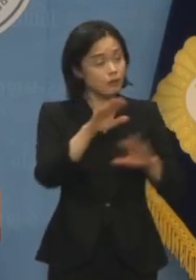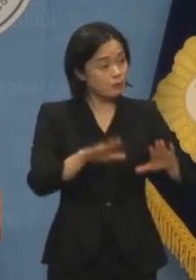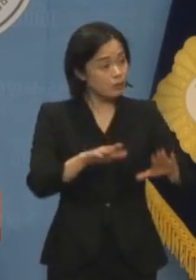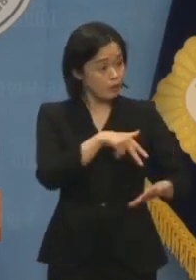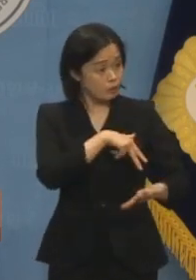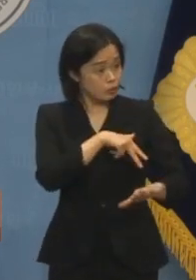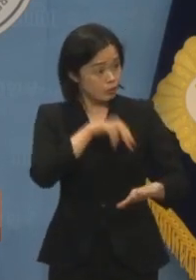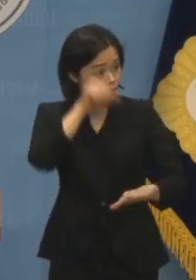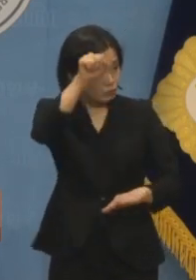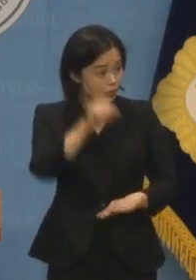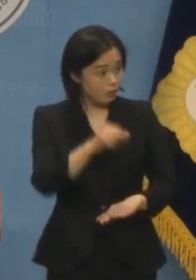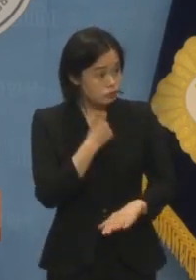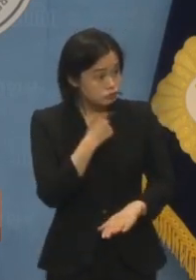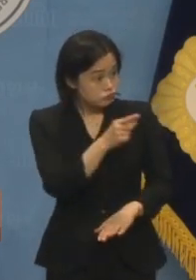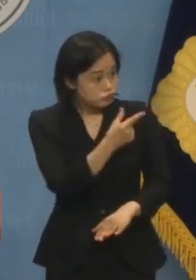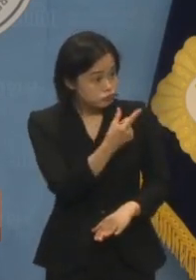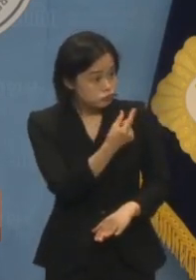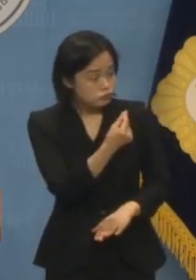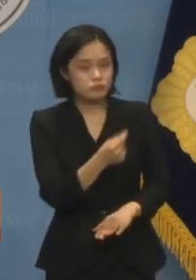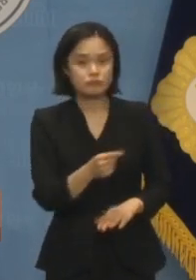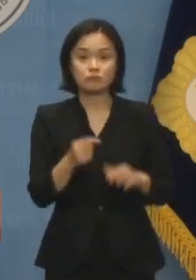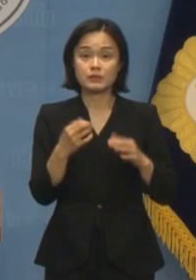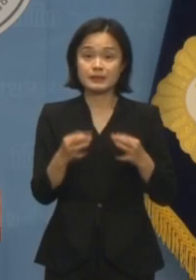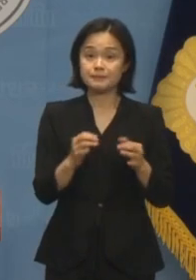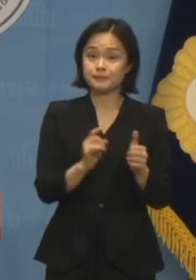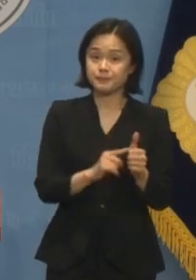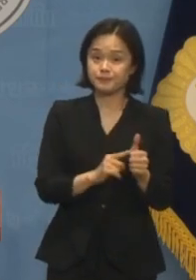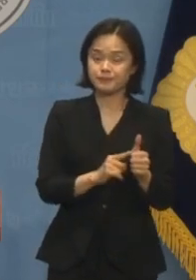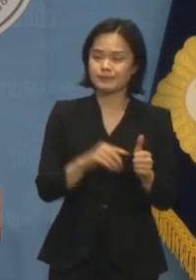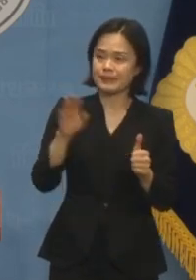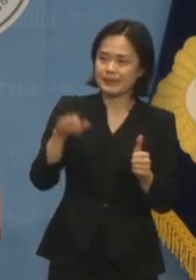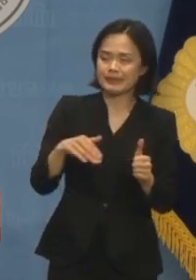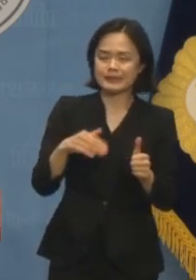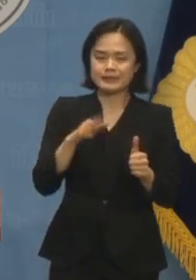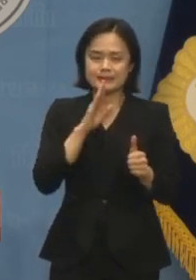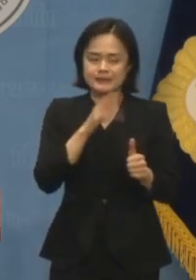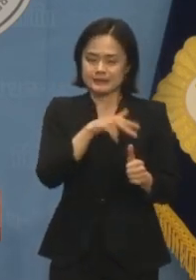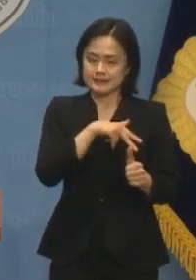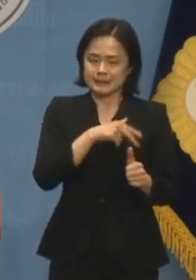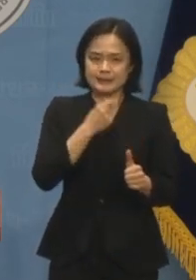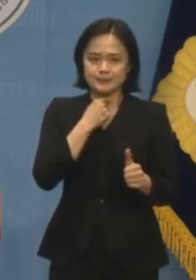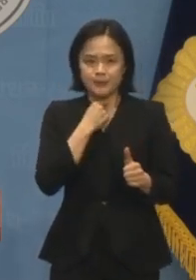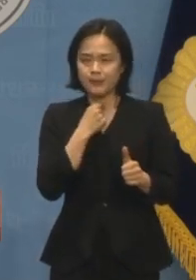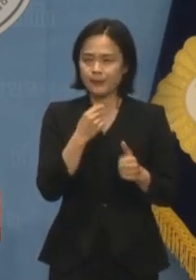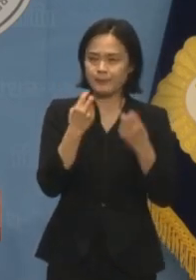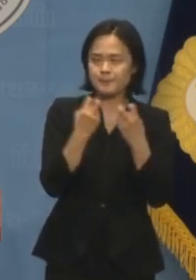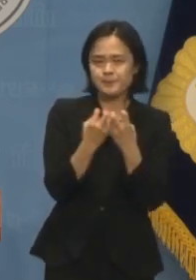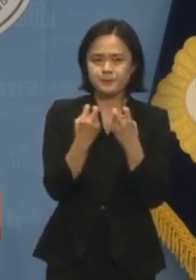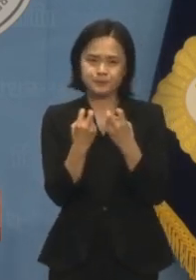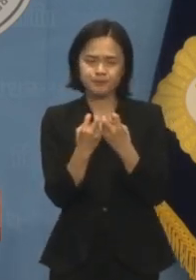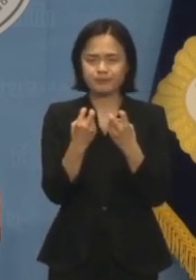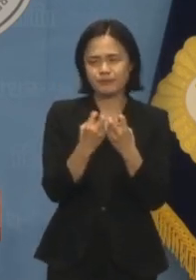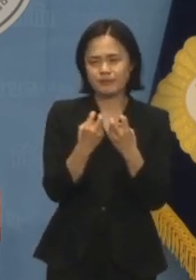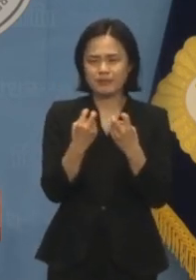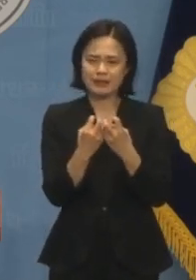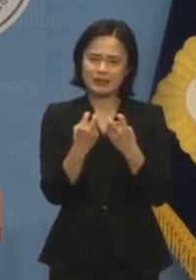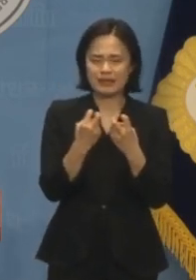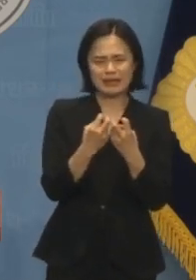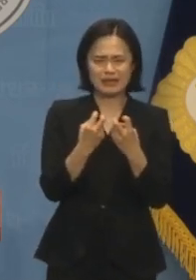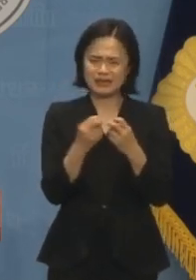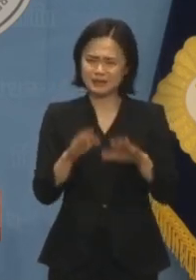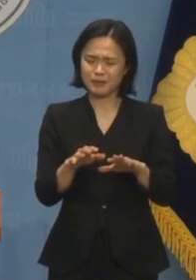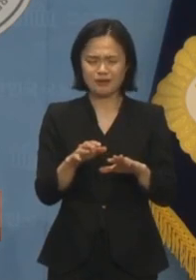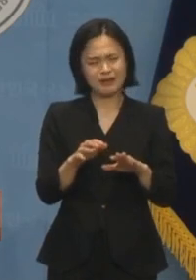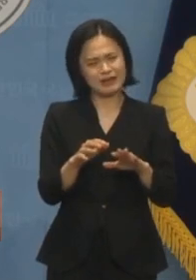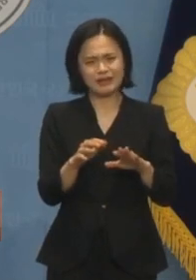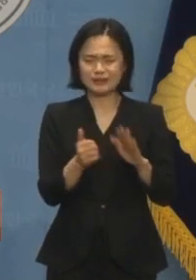묻자 김규현 변호사가 시도를 이리저리 알아봤는데 이번엔 전 쉽지 않지 않을까 싶네요